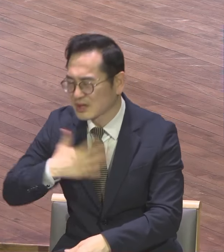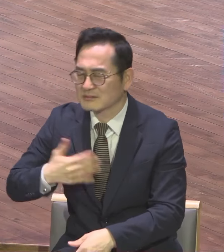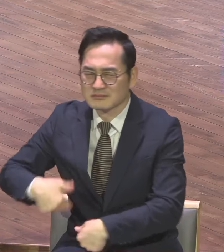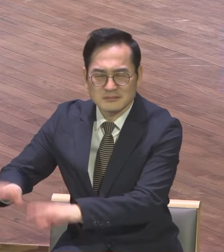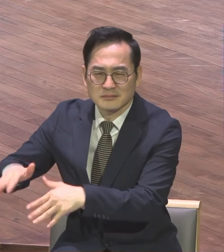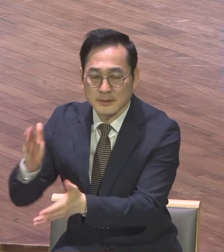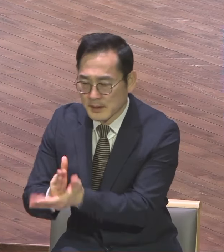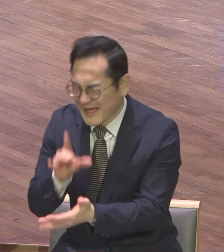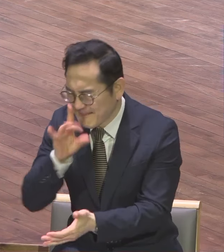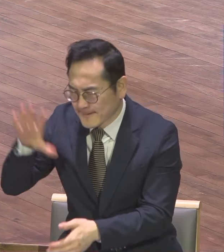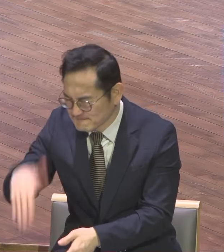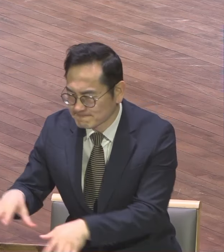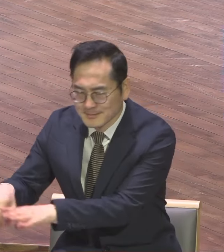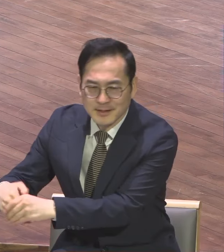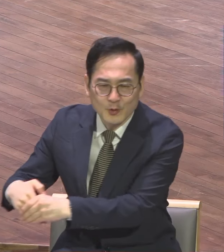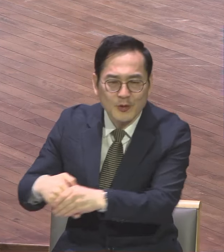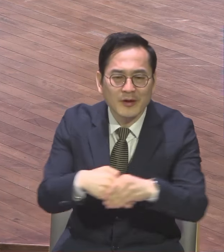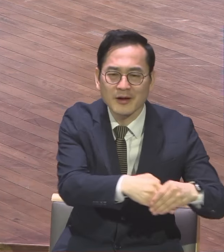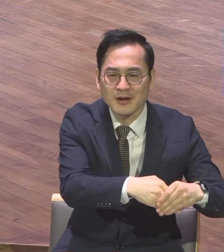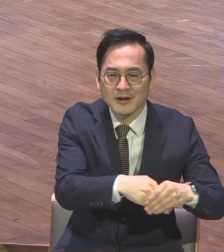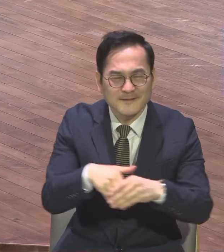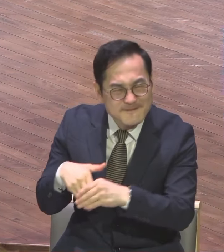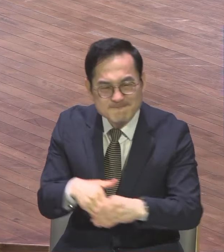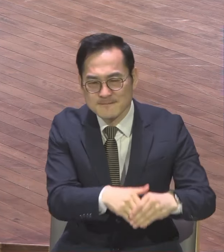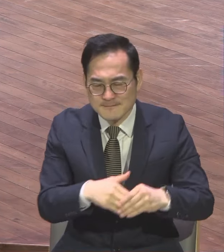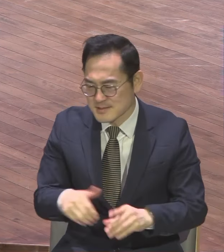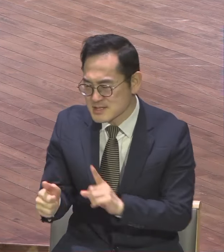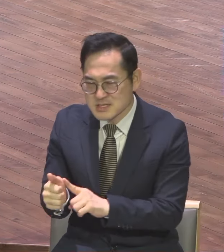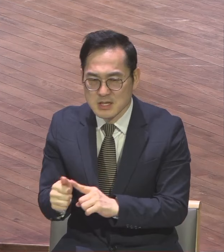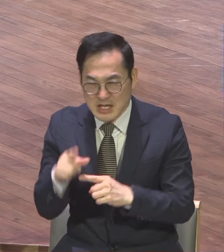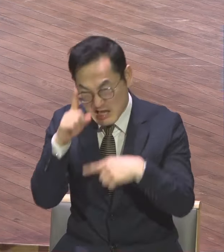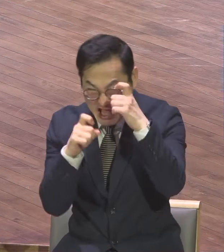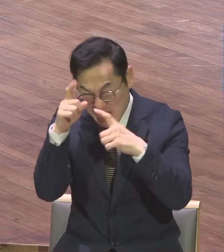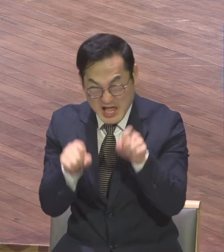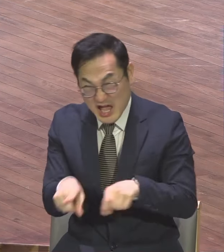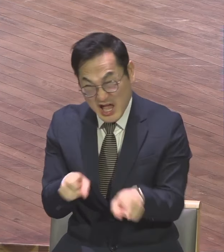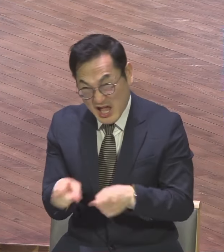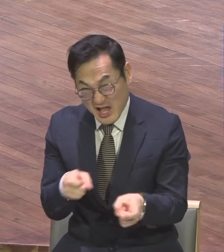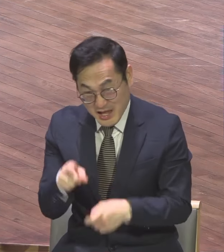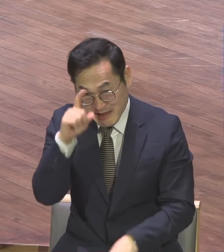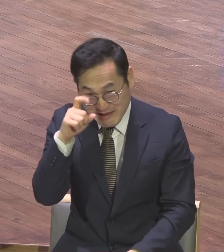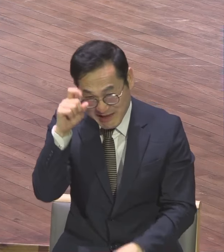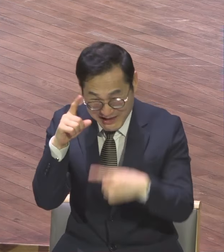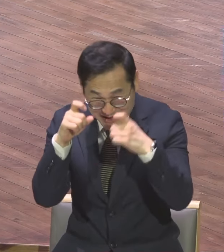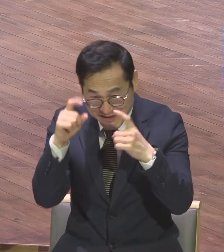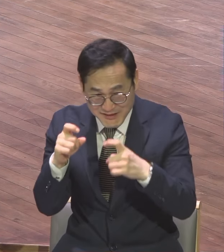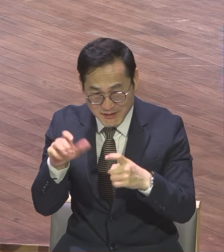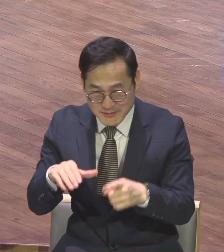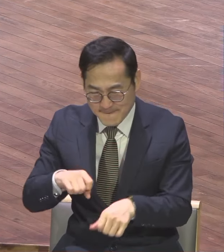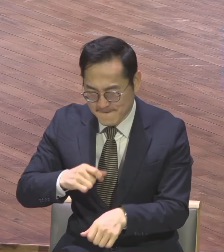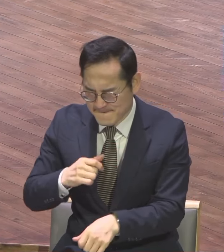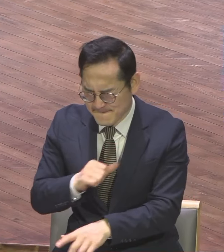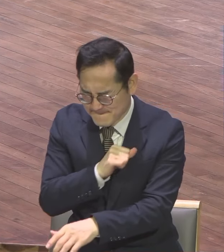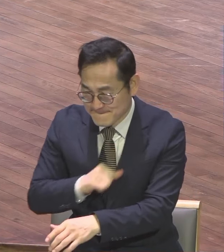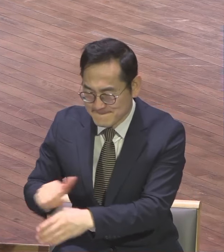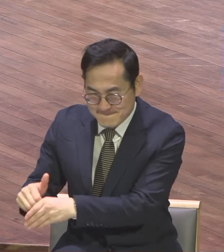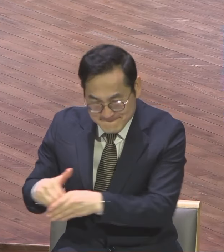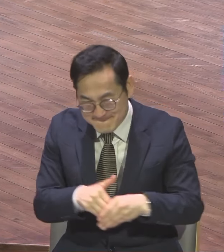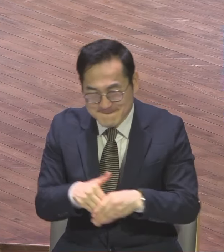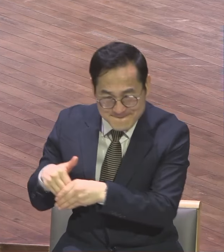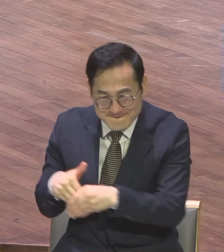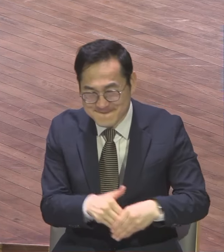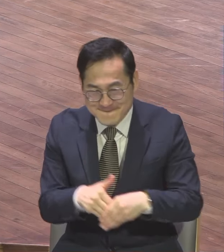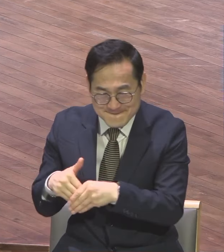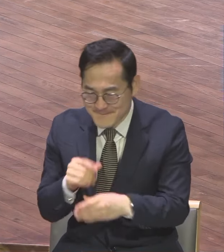지나고 나면 크게 감사하게 돼 있어요. 육적 가진 아이들이 뭘 안다고 영적인 걸 따라오겠어요?